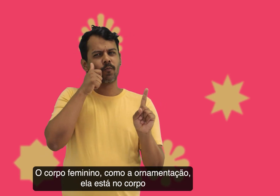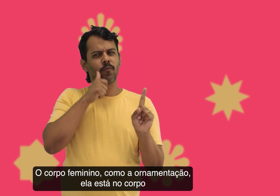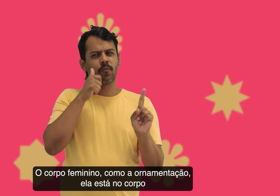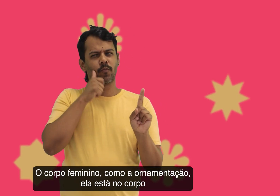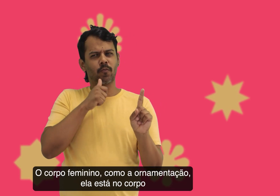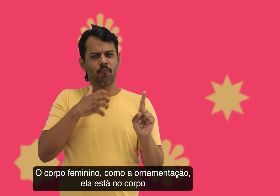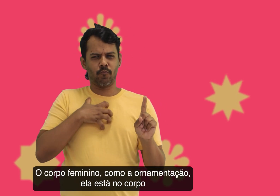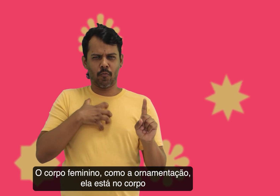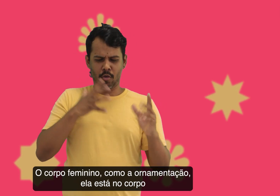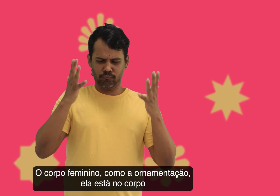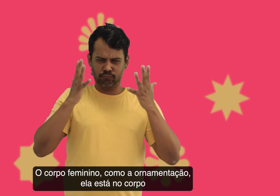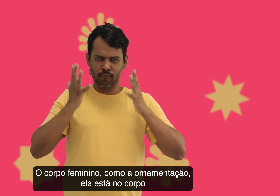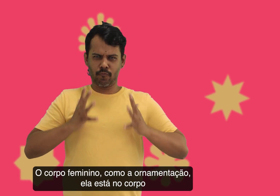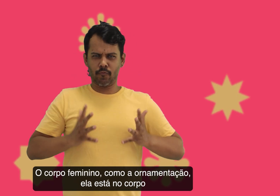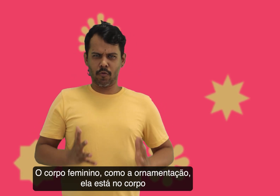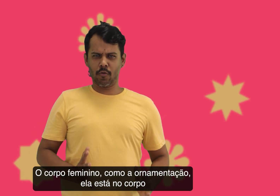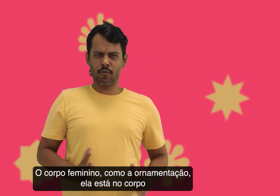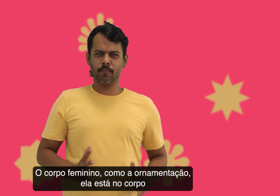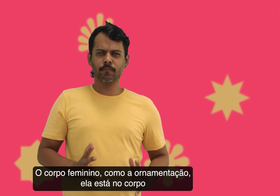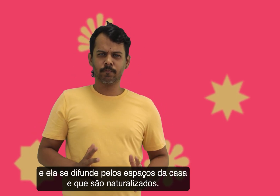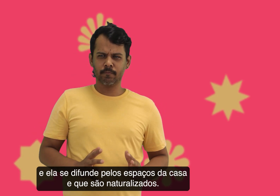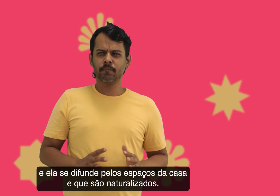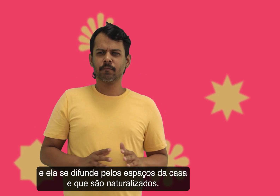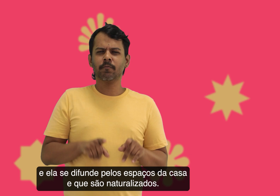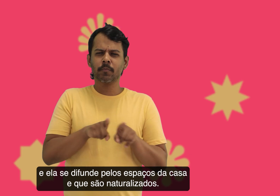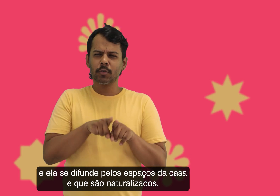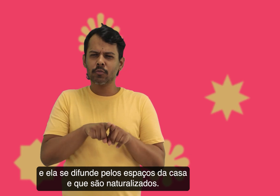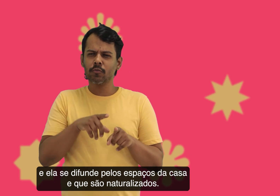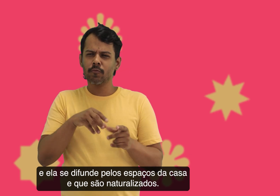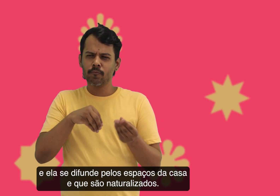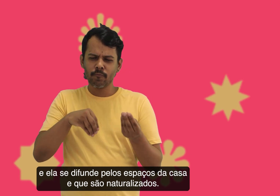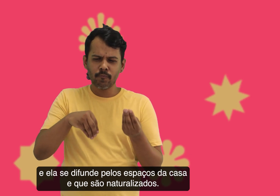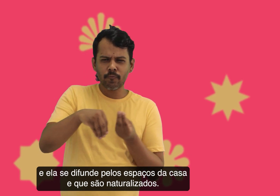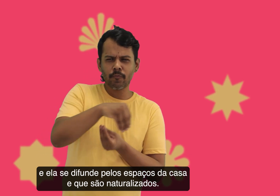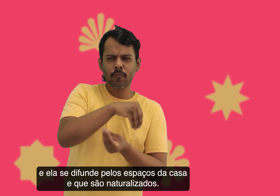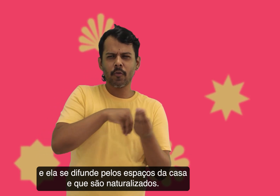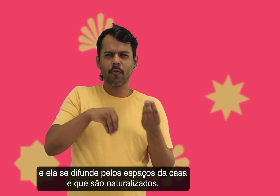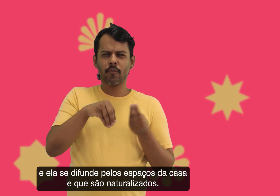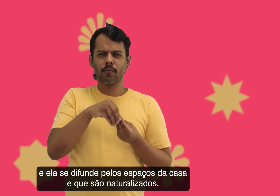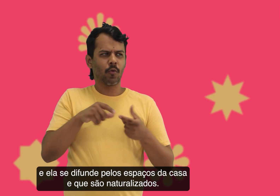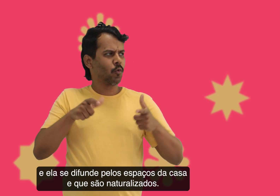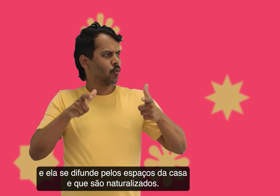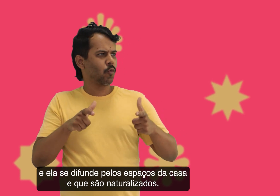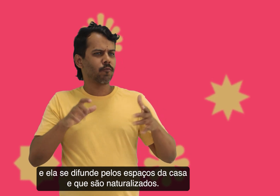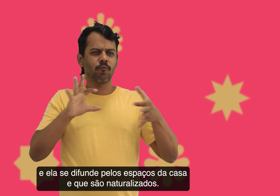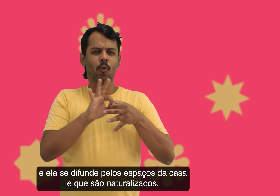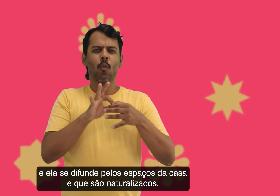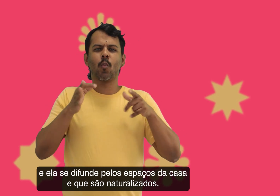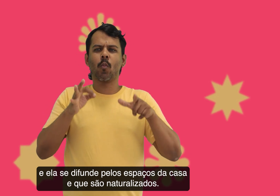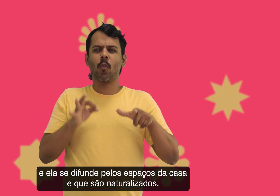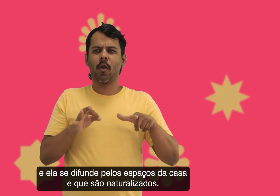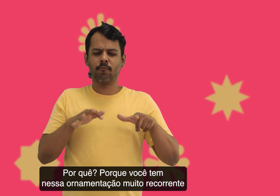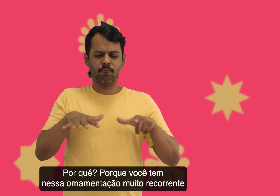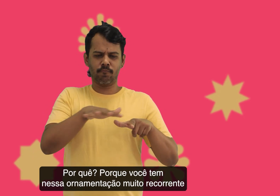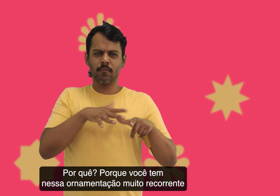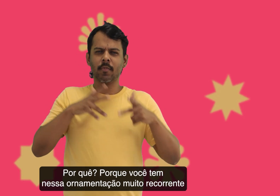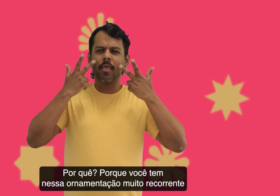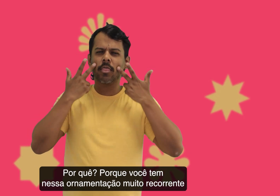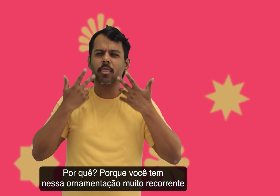a ornamentação, ela está no corpo e ela se difunde pelos espaços da casa. E que são naturalizados. Por quê?